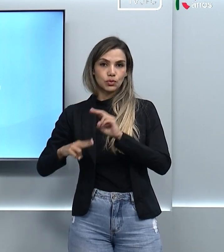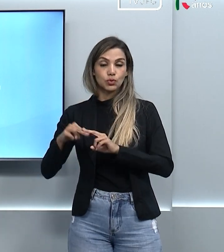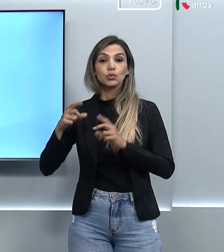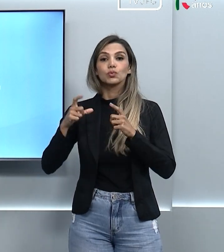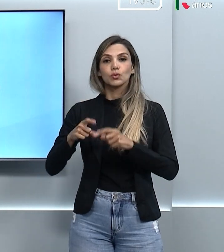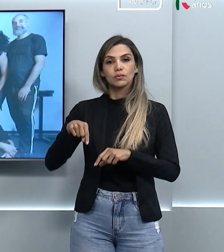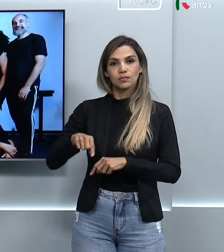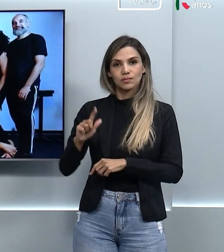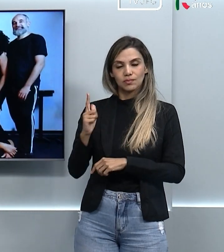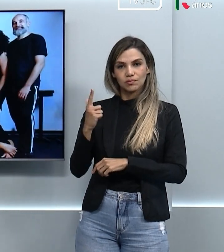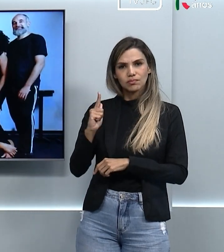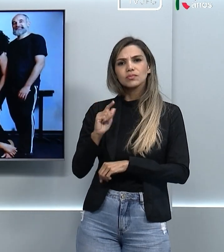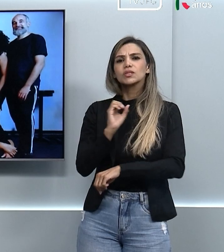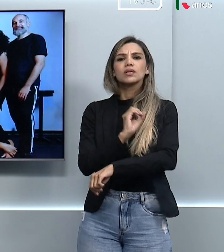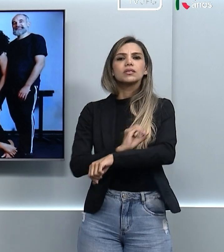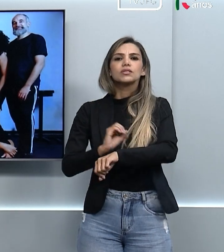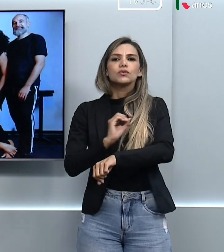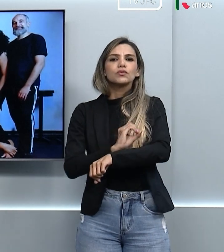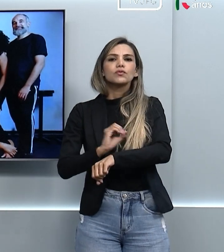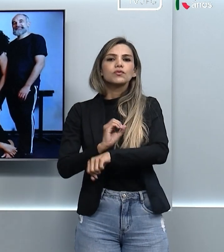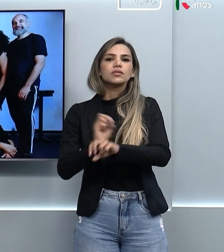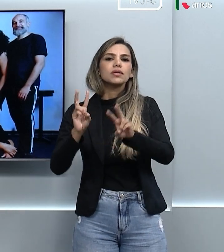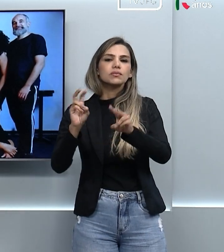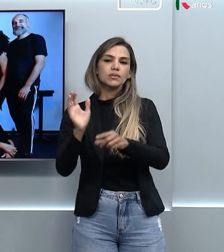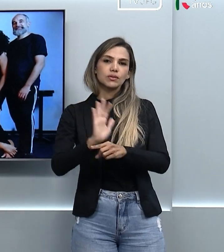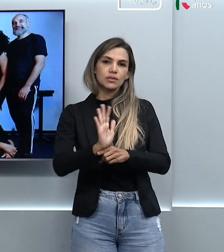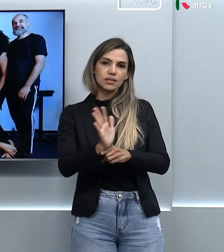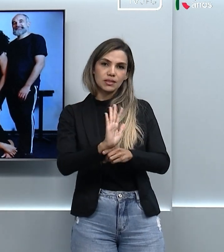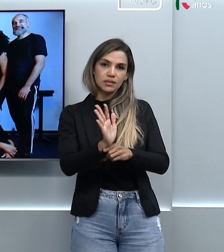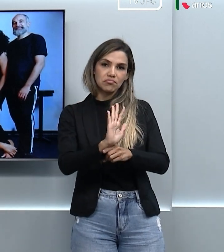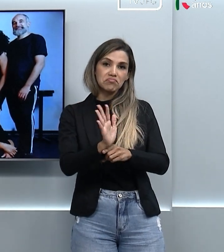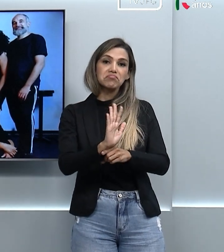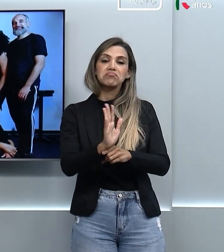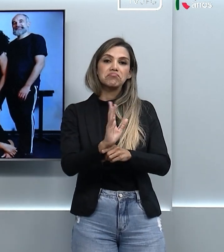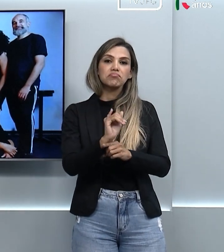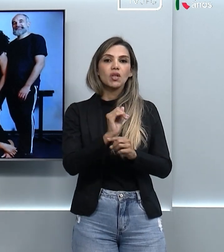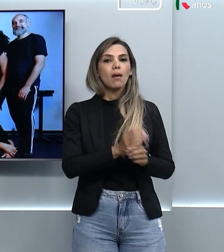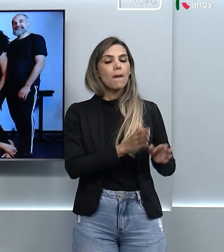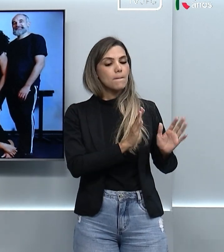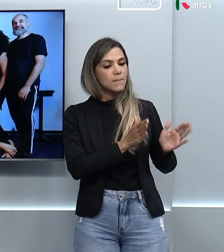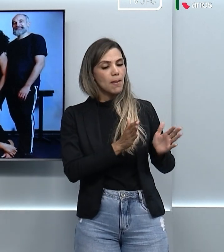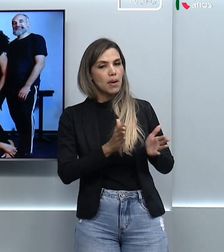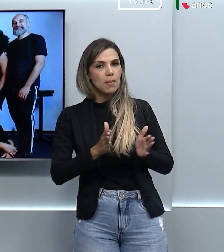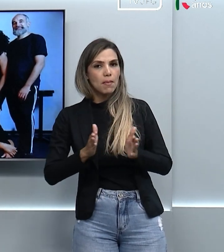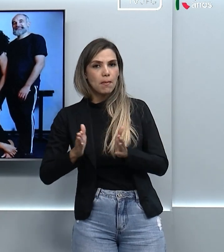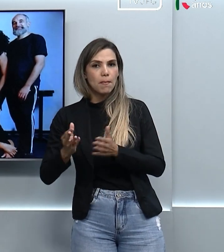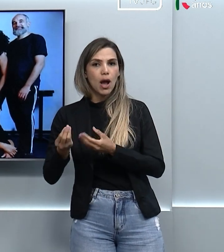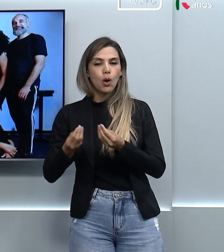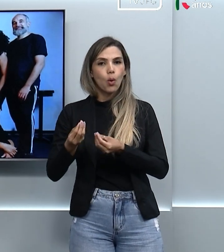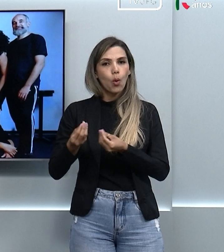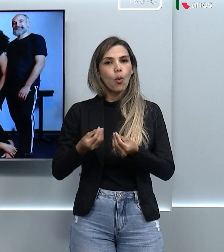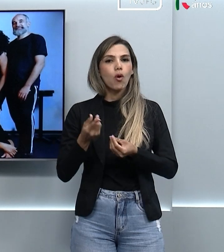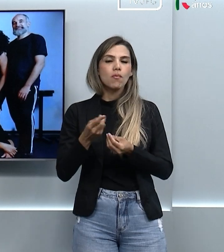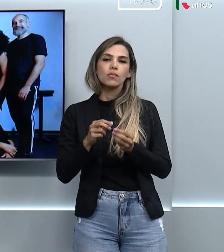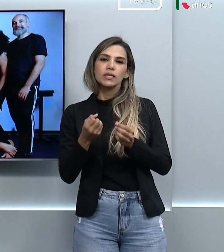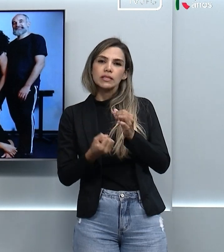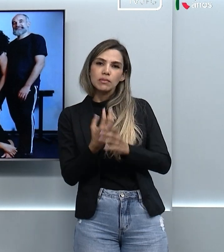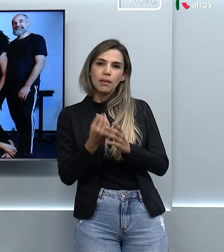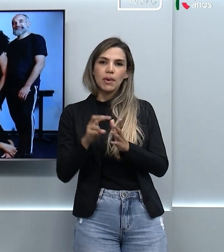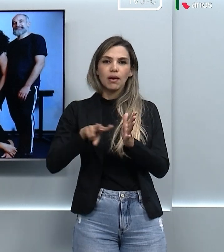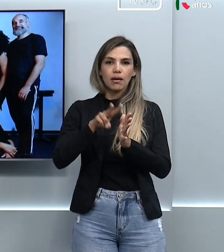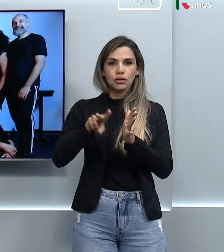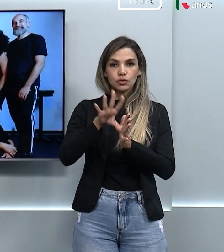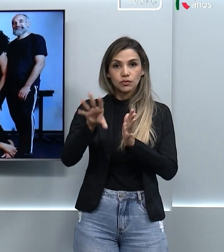Goiânia. Uma dessas oficinas é de cinema e aborda as etapas da produção audiovisual. A outra foca